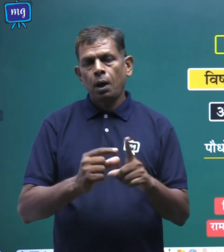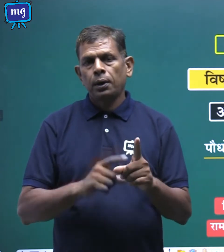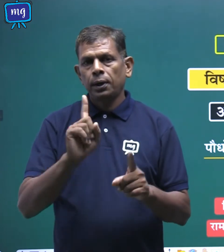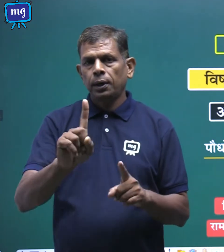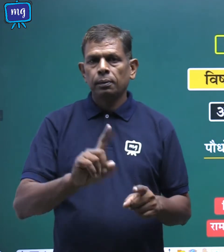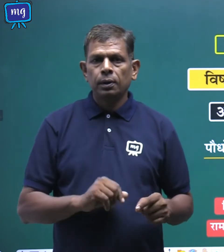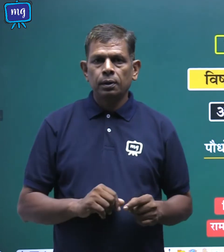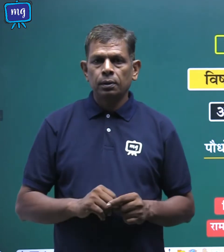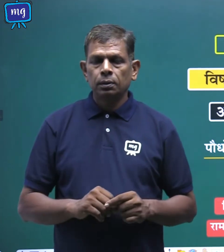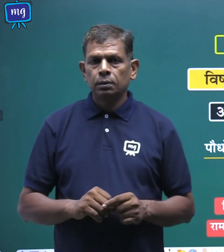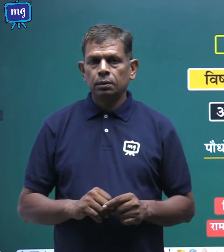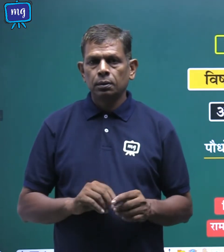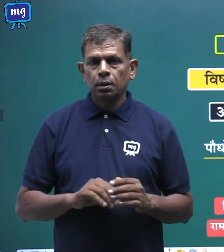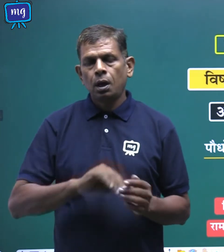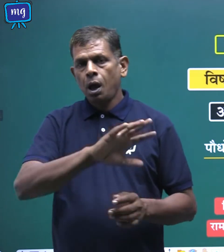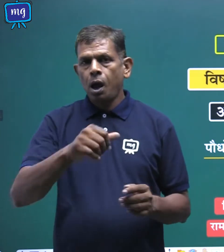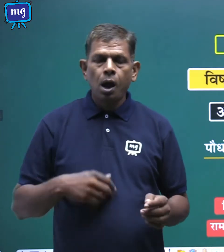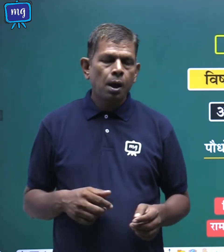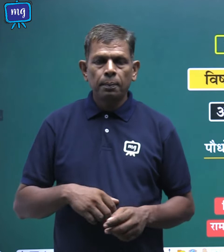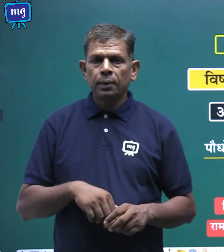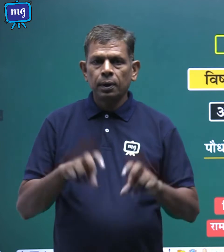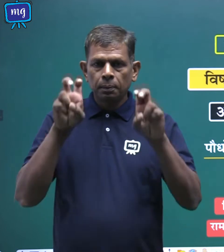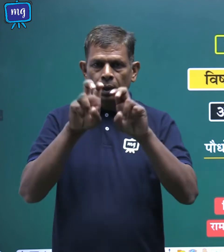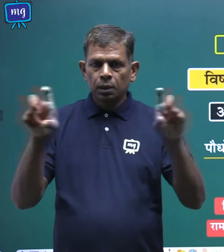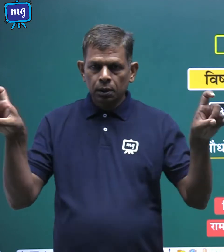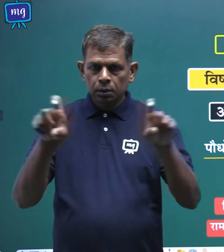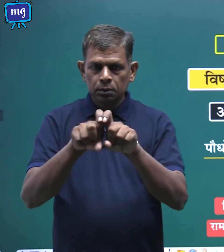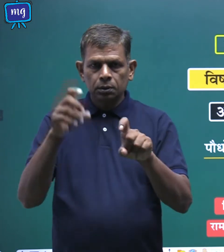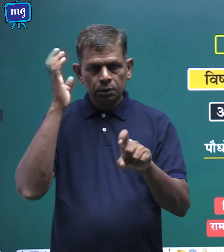में हमने पाठ का सारांश जाना